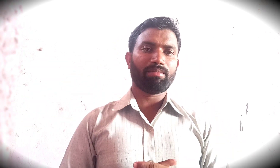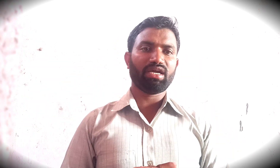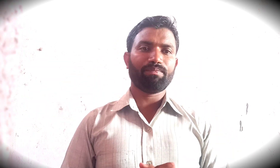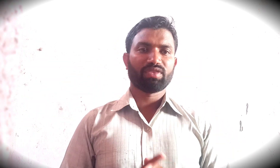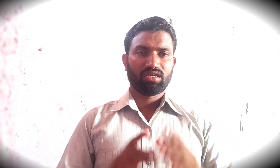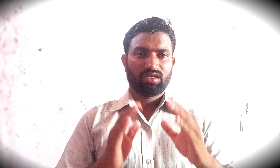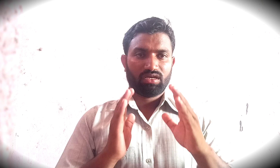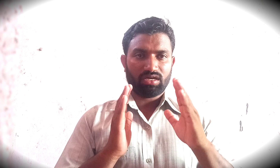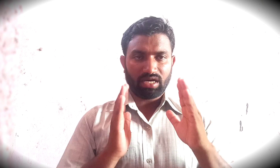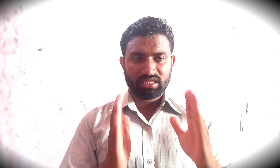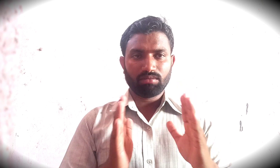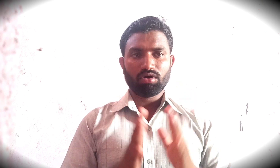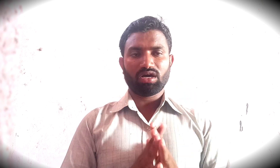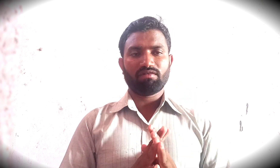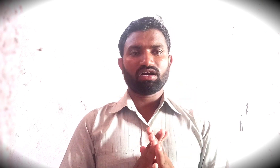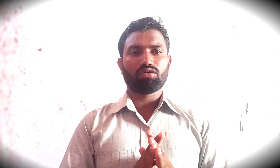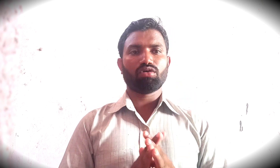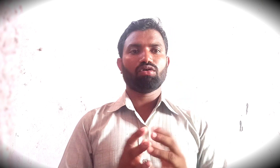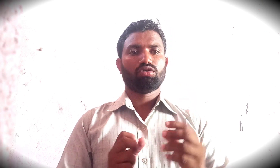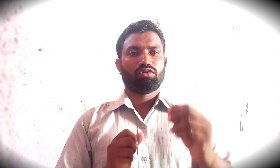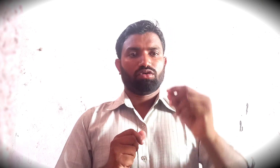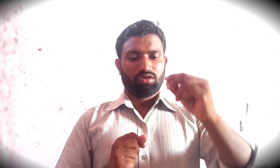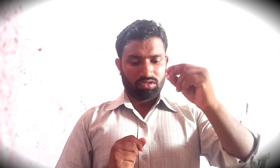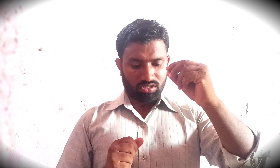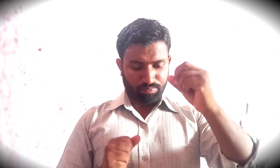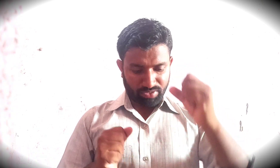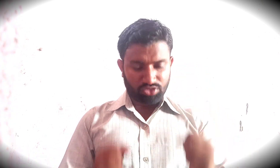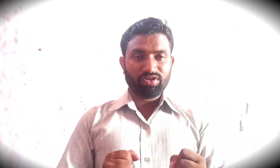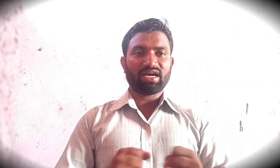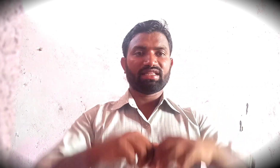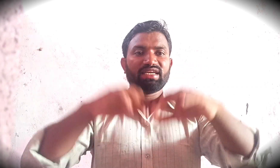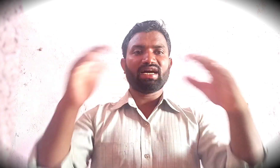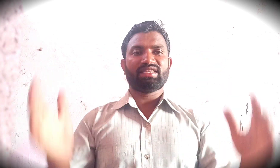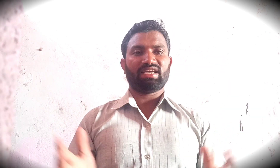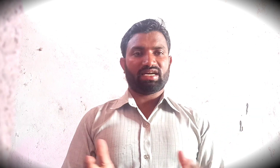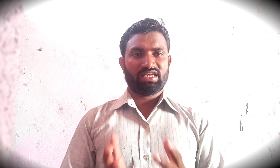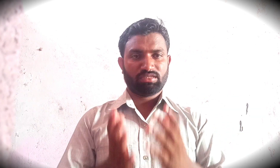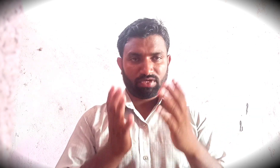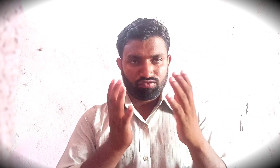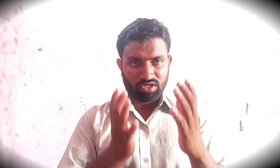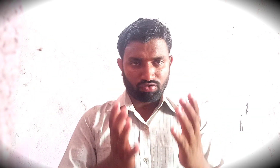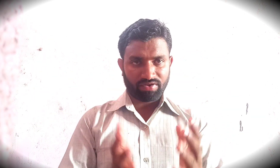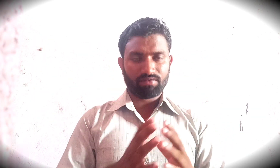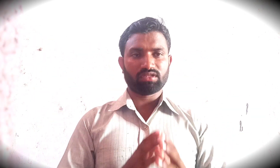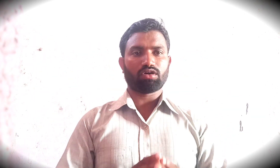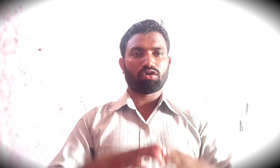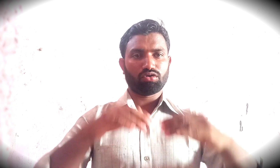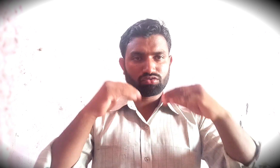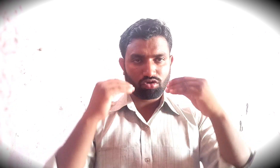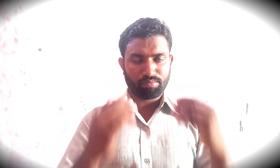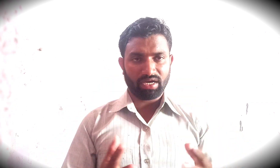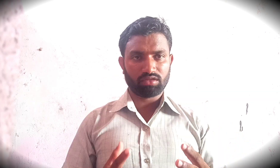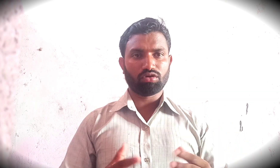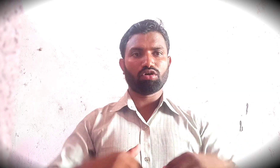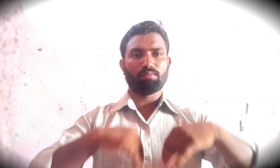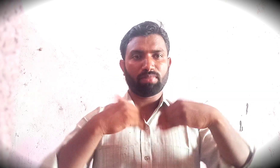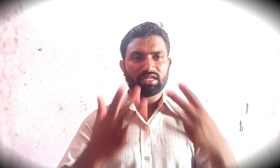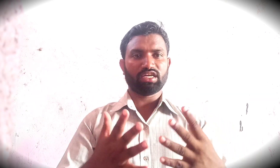में आदम और हवा को पृथ्वी का अधिकार दिया कि इस पृथ्वी को फलवंत करो, उसको भर दो, बढ़ते